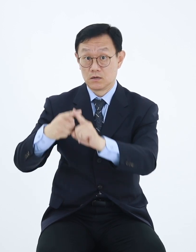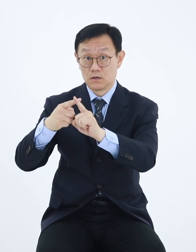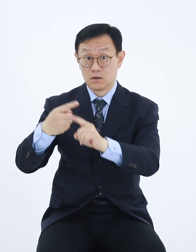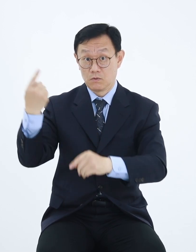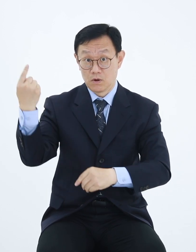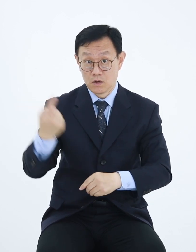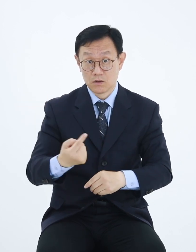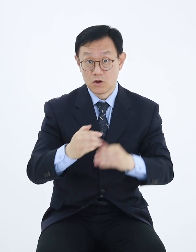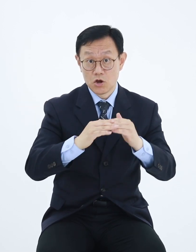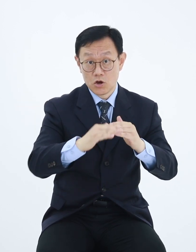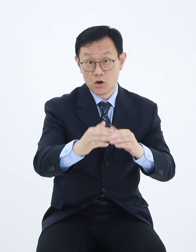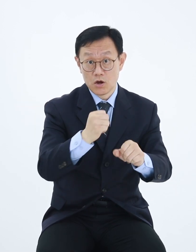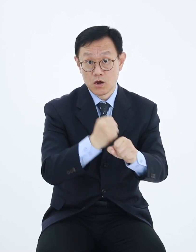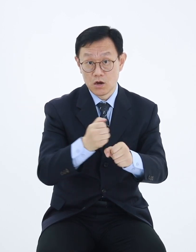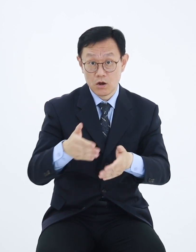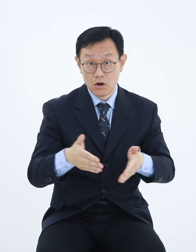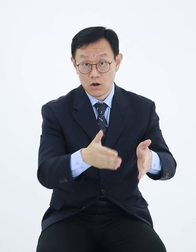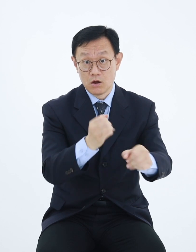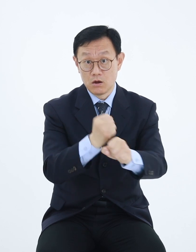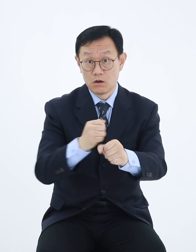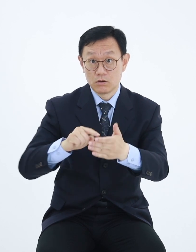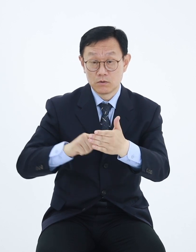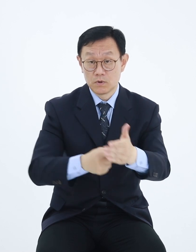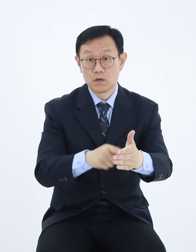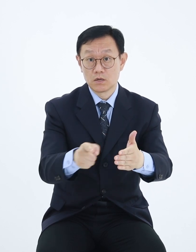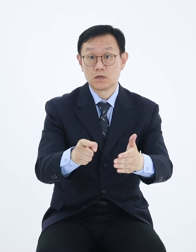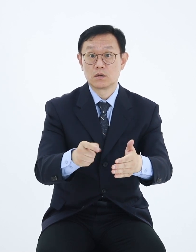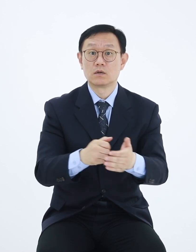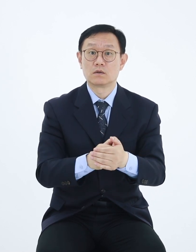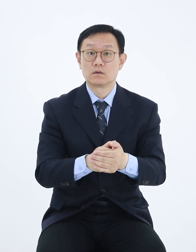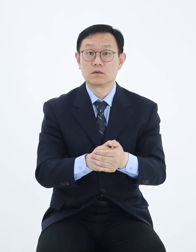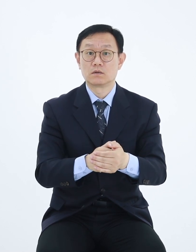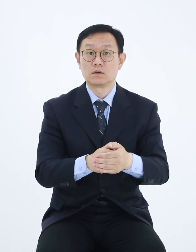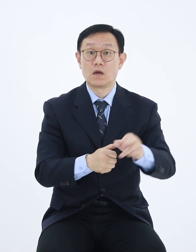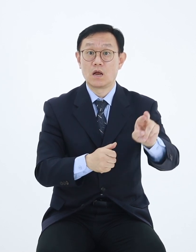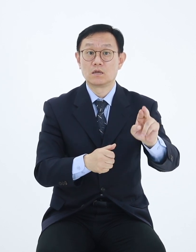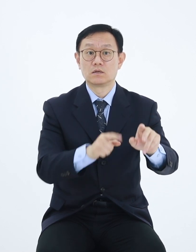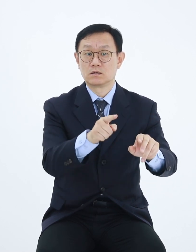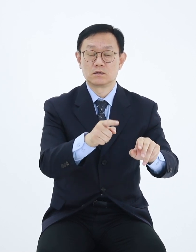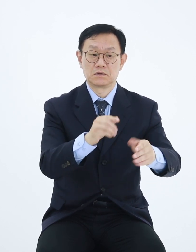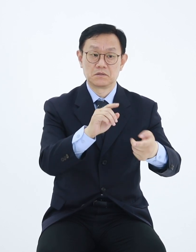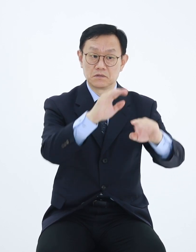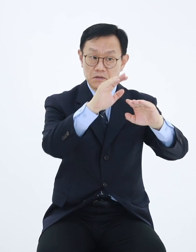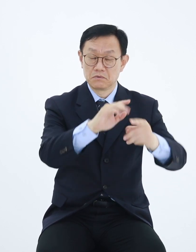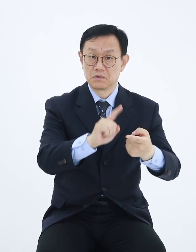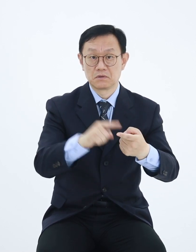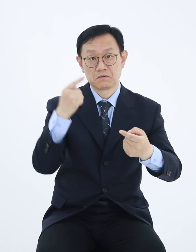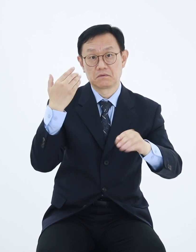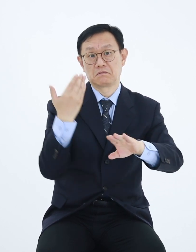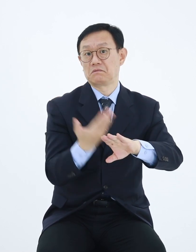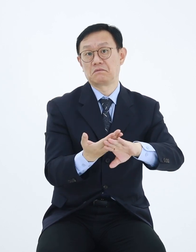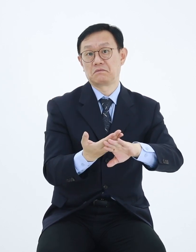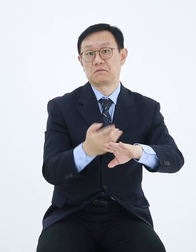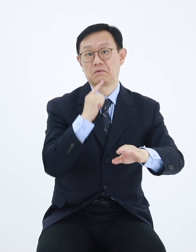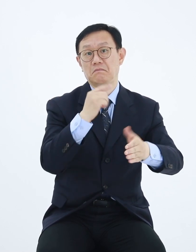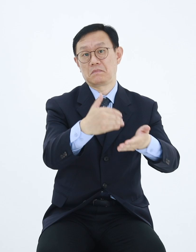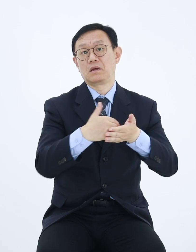대체할 도로건설을 추진했지만이 제안은 rc의 가족에 의해 거절당하고 말았습니다 BC